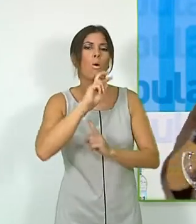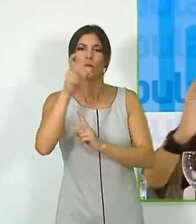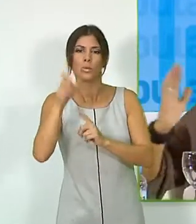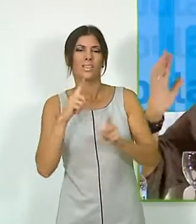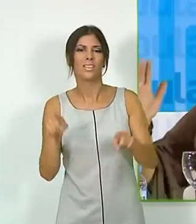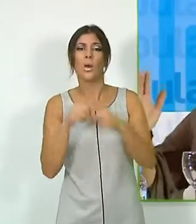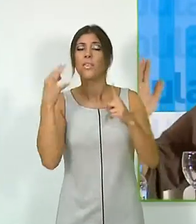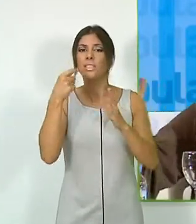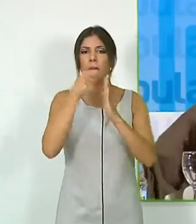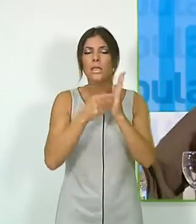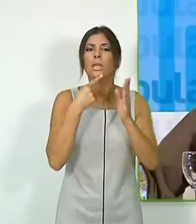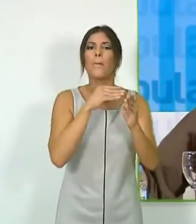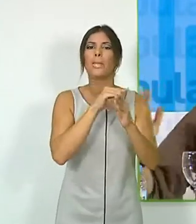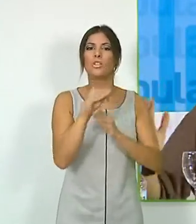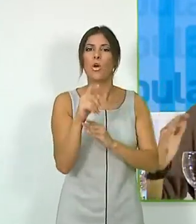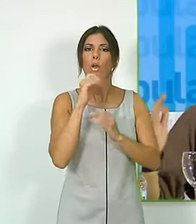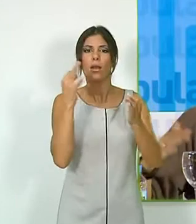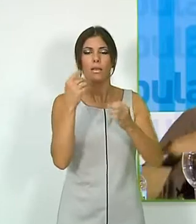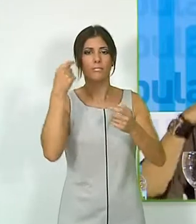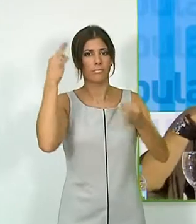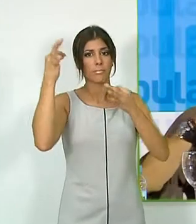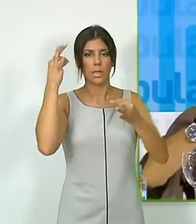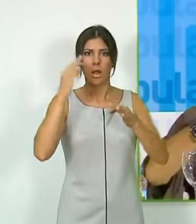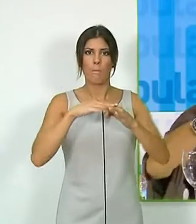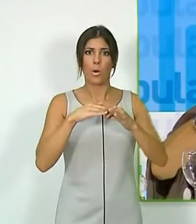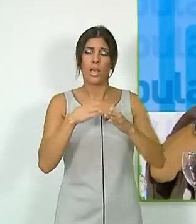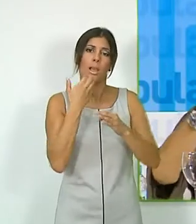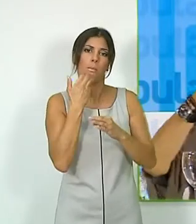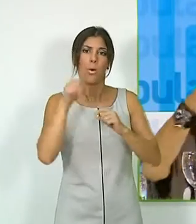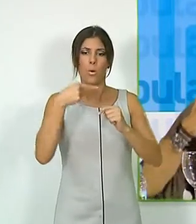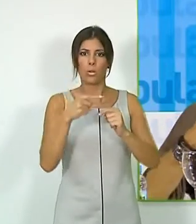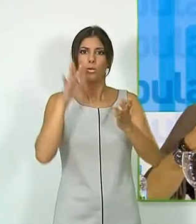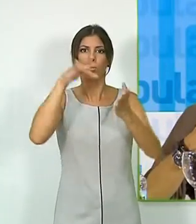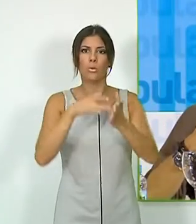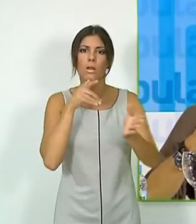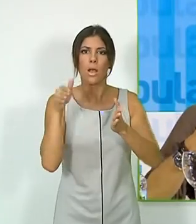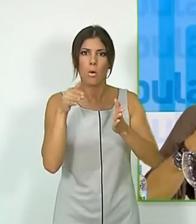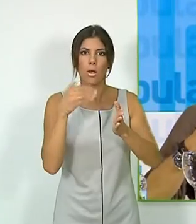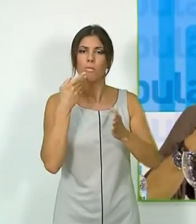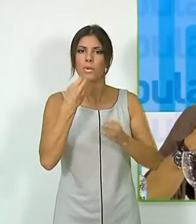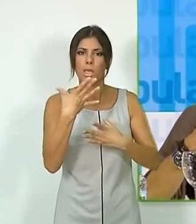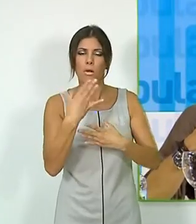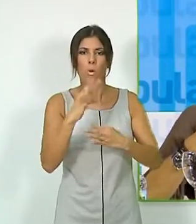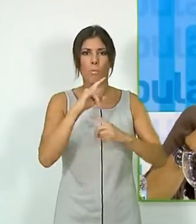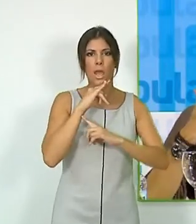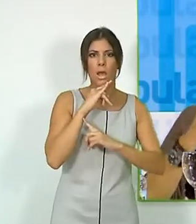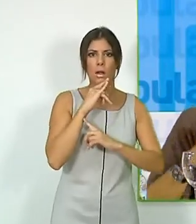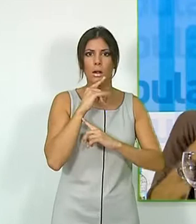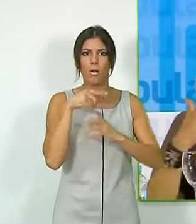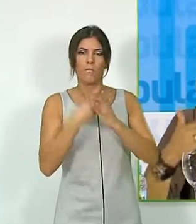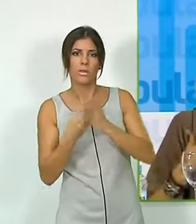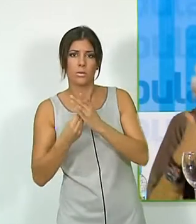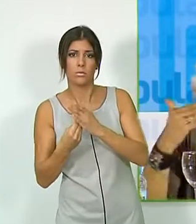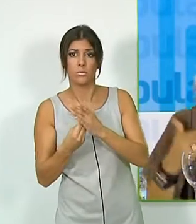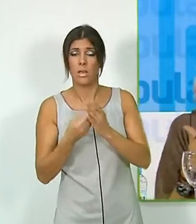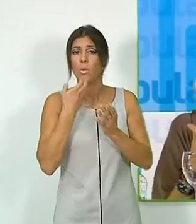una pauta de inversión para no estar todo el día tejiendo y destejiendo. Porque si cada